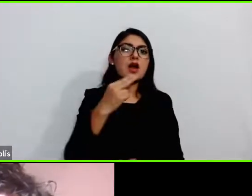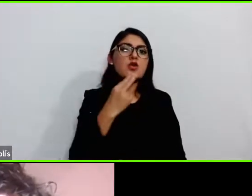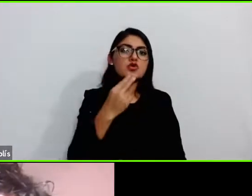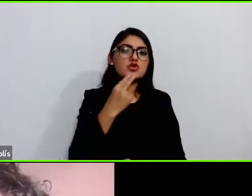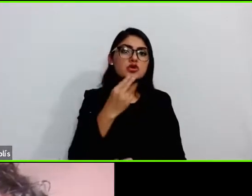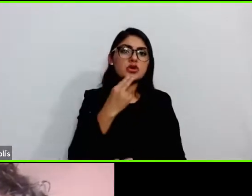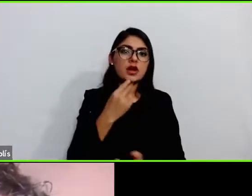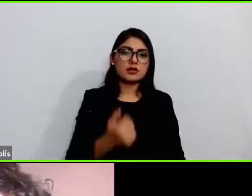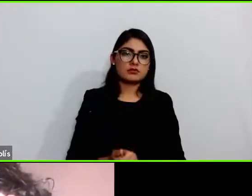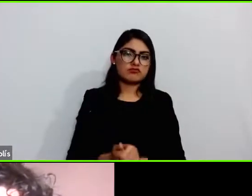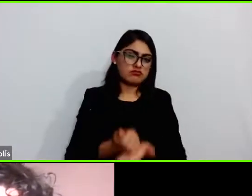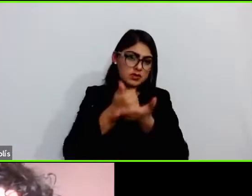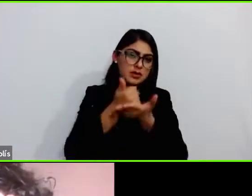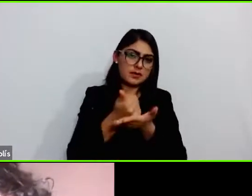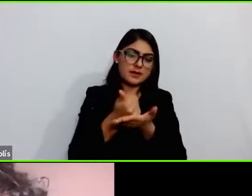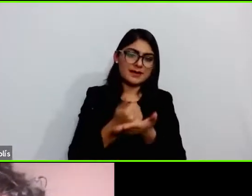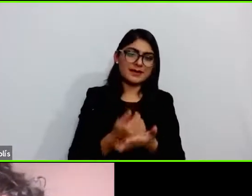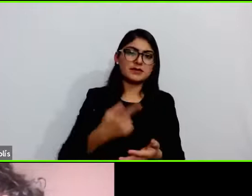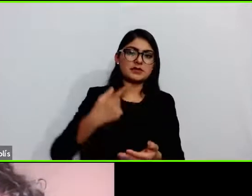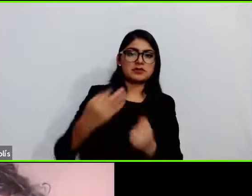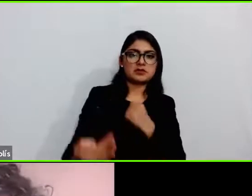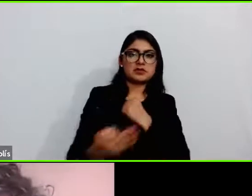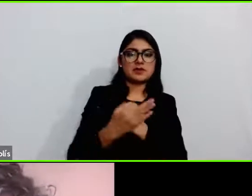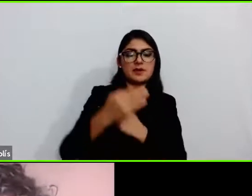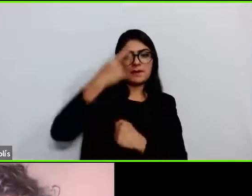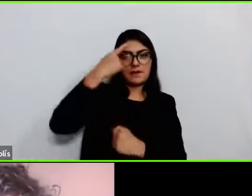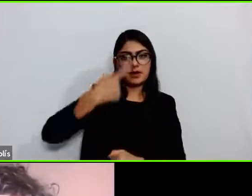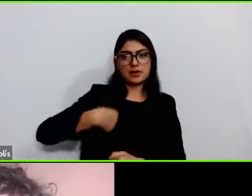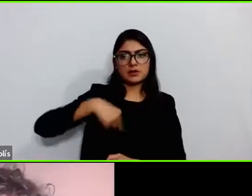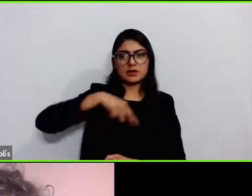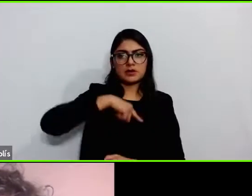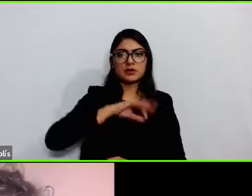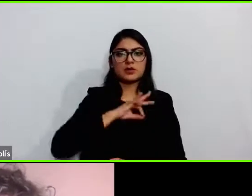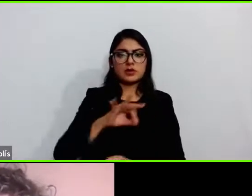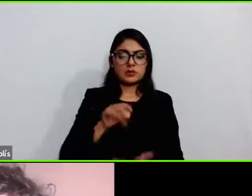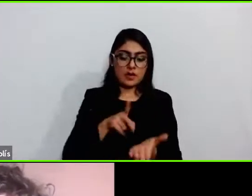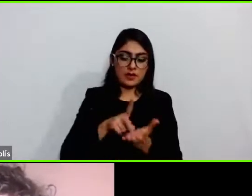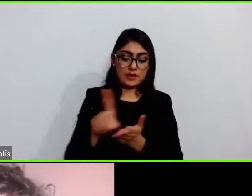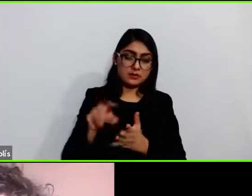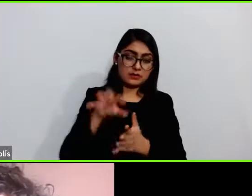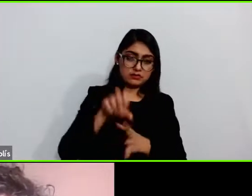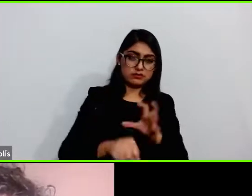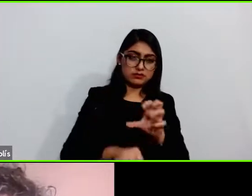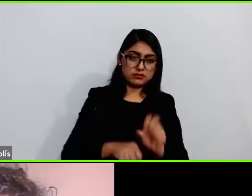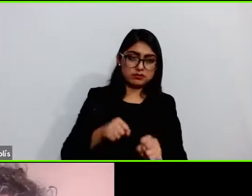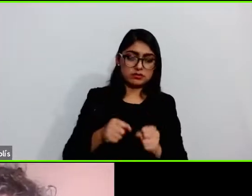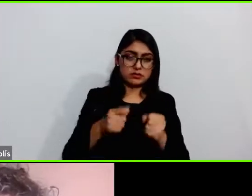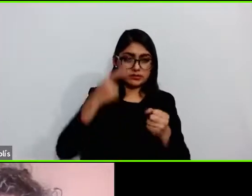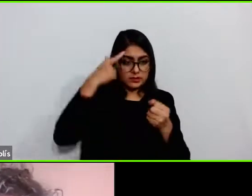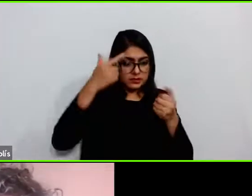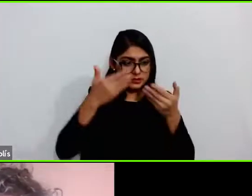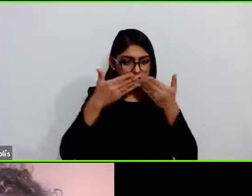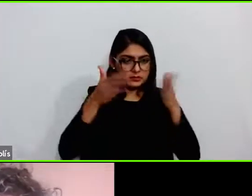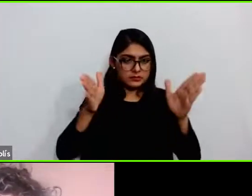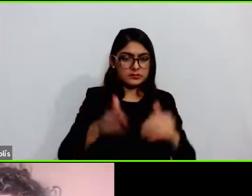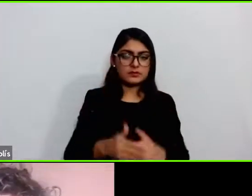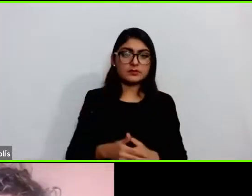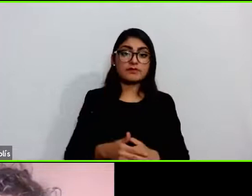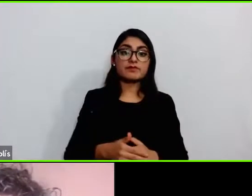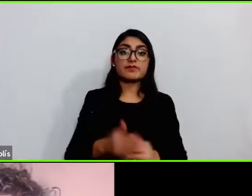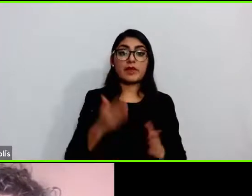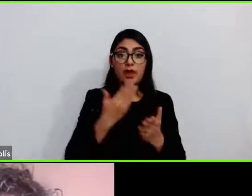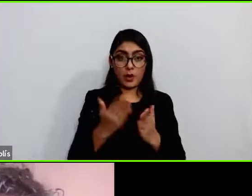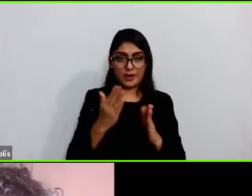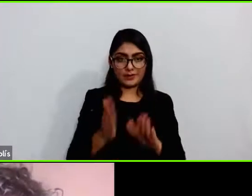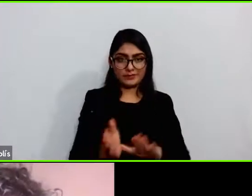son herramientas que nos sirven para interpretar los derechos. Por otro lado, también creo que hay una cuestión de cultura, ¿no? Creo